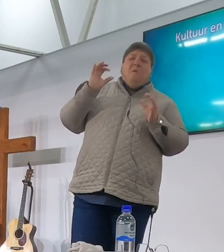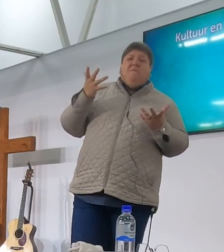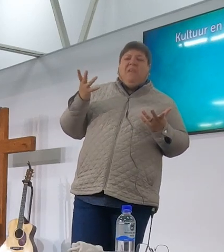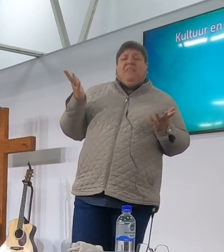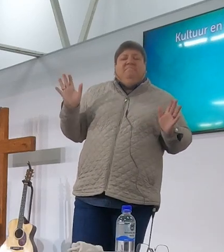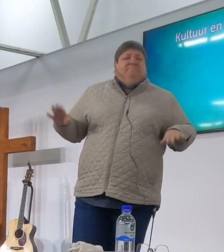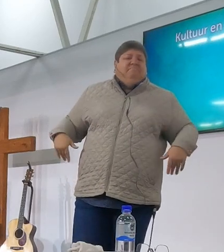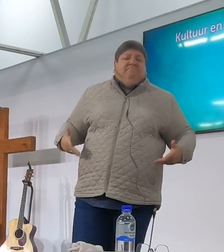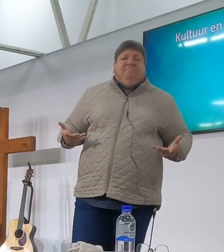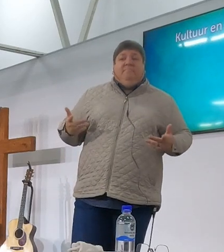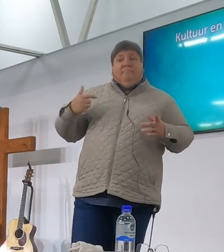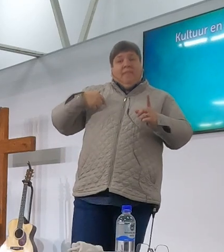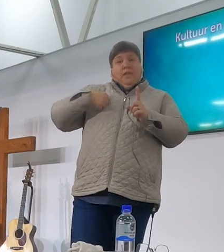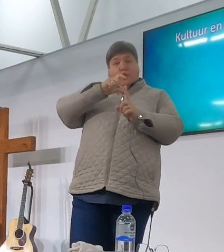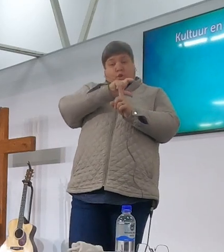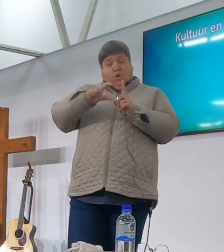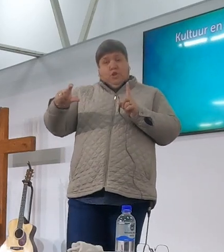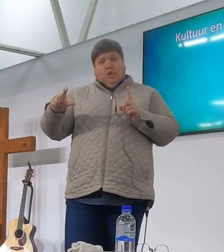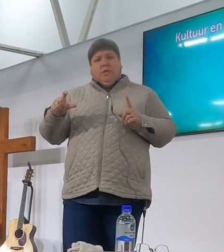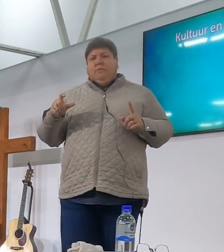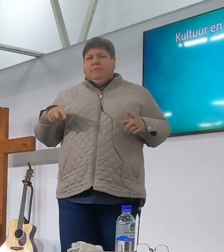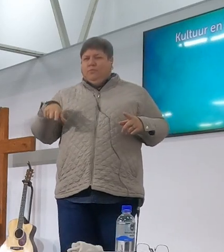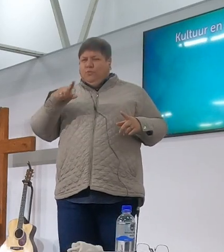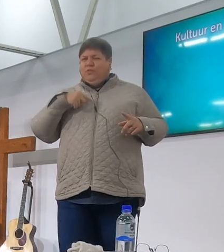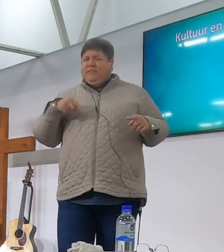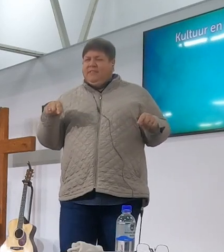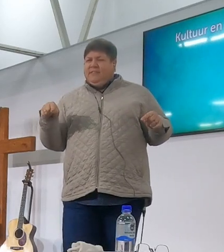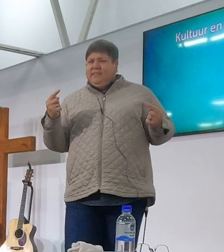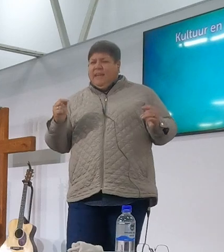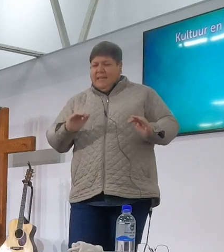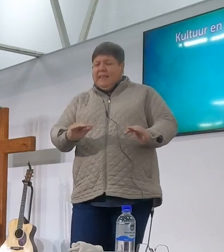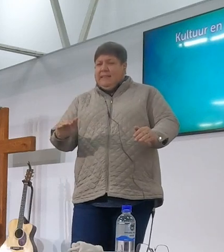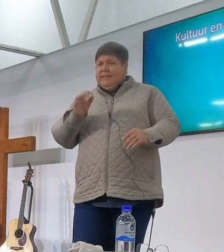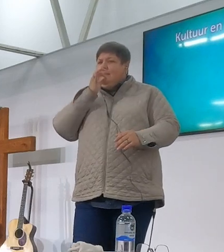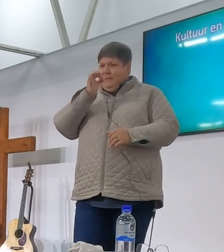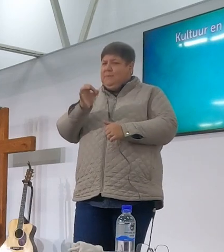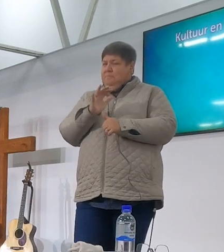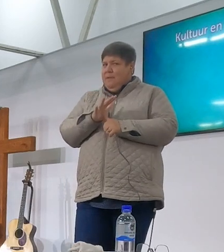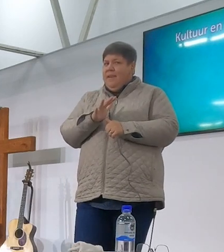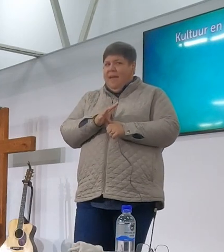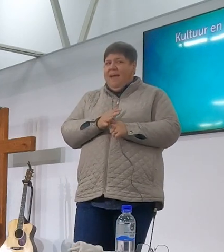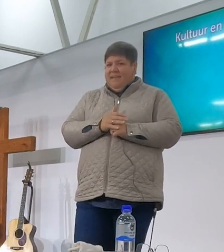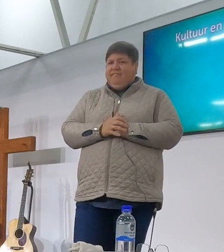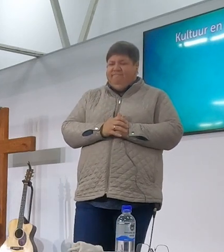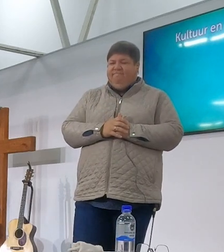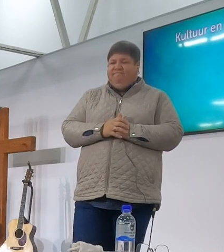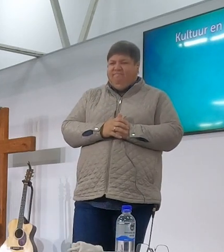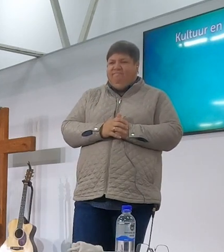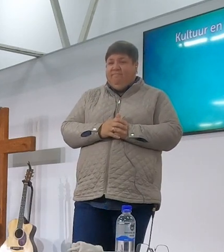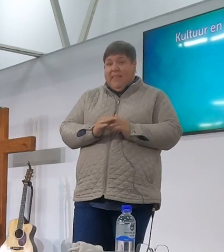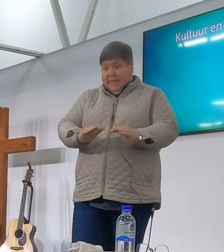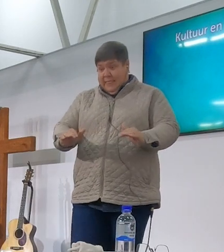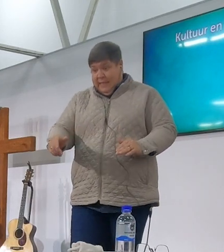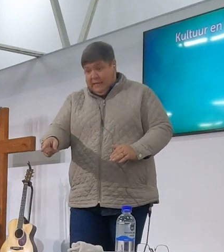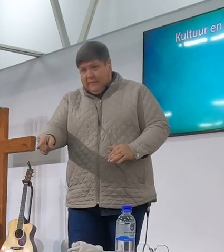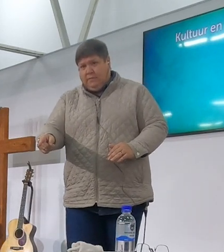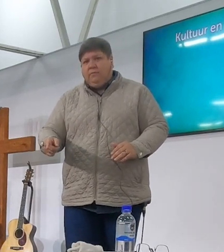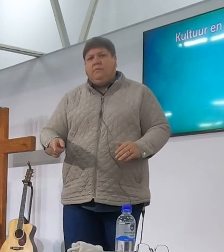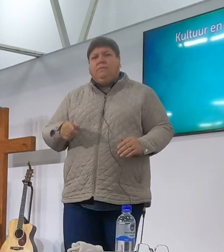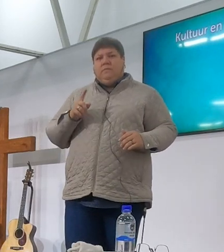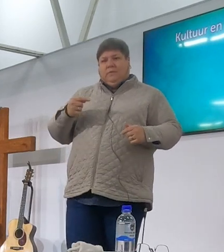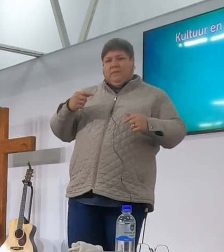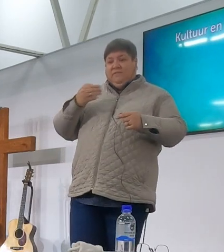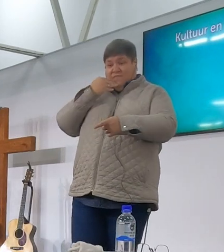Nou, in ons kultuur, denk ek, is dit bietjie anders. Kinders is vir ons belangrik. Om die waarheid te sê, baie keer is ons kinders een uitbreiding